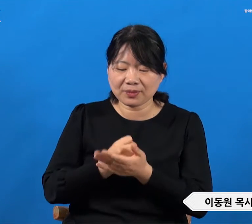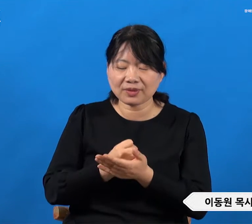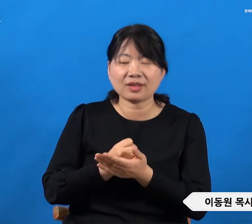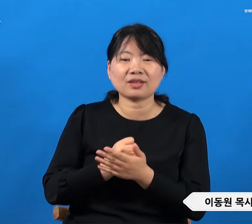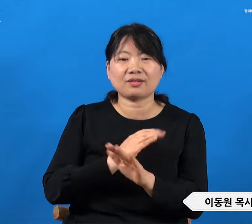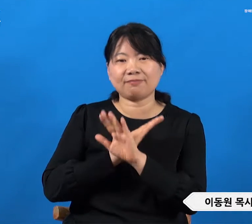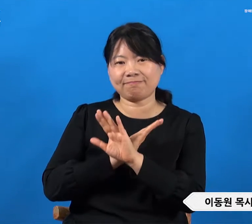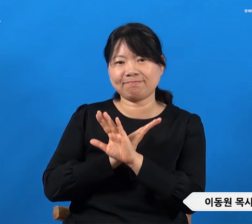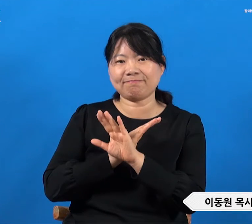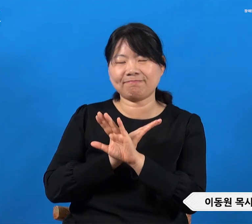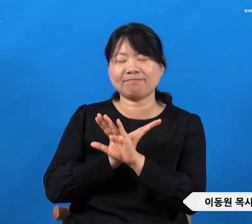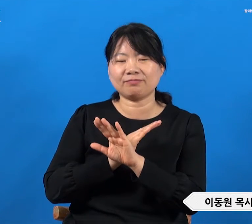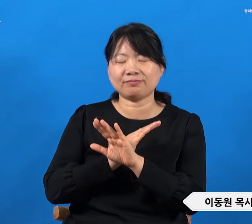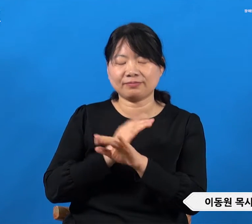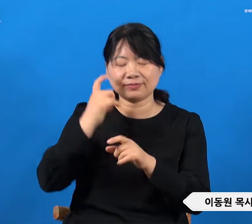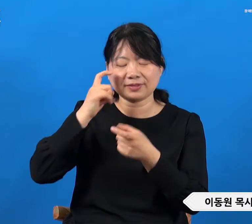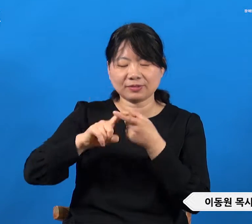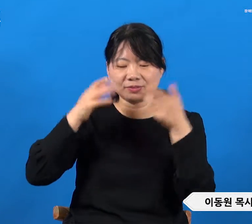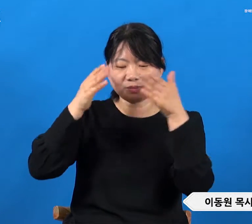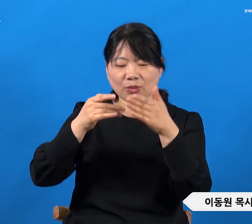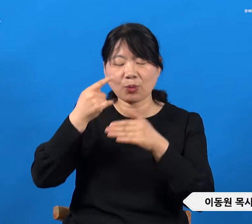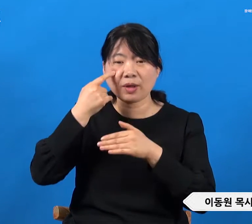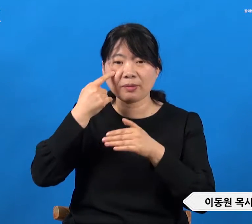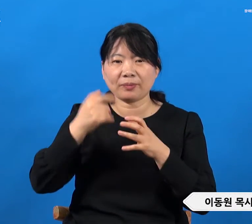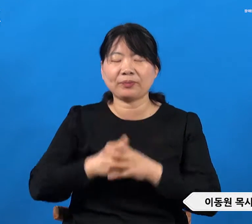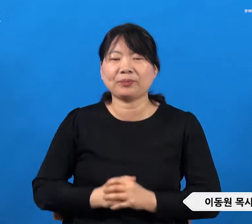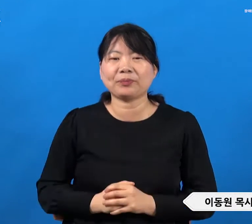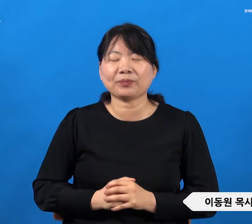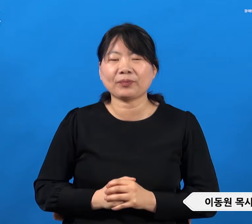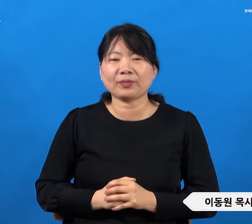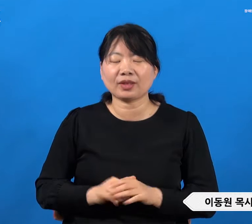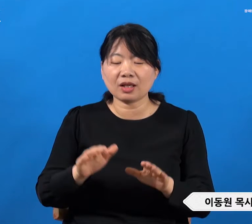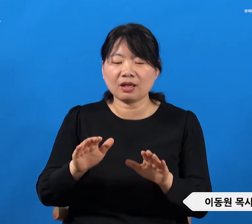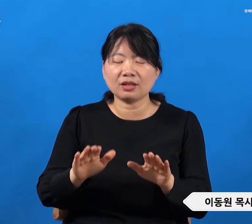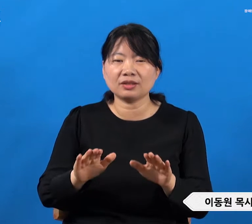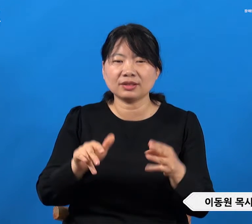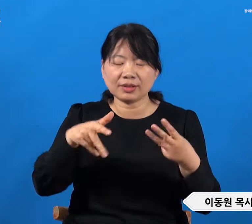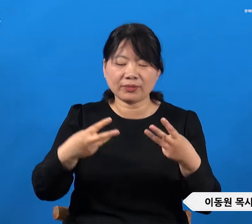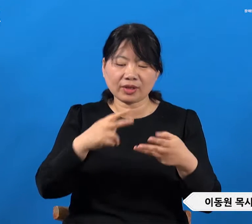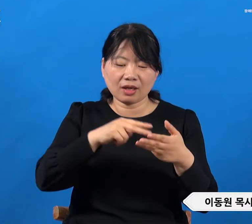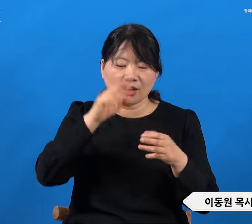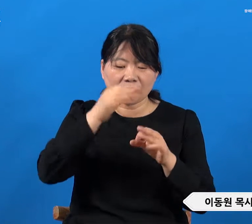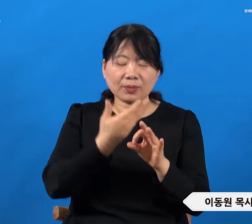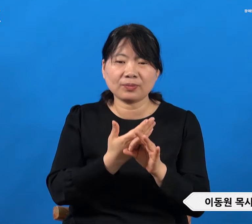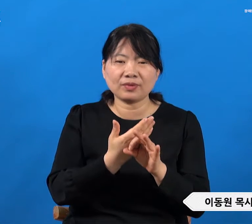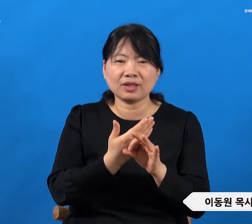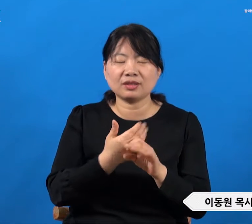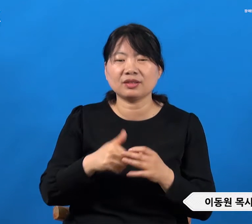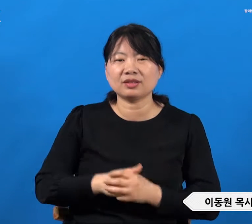방법으로 하지 않았다는 것을 주목해 보십시오. 본문 3절에 보시면